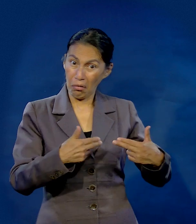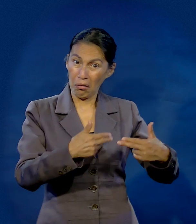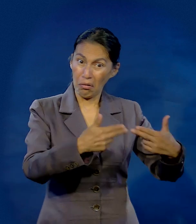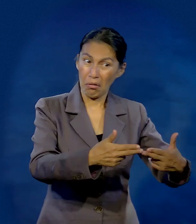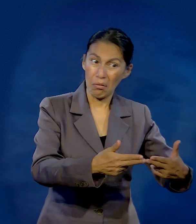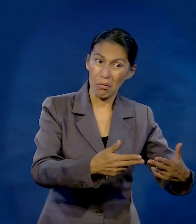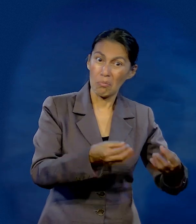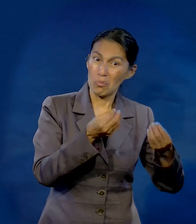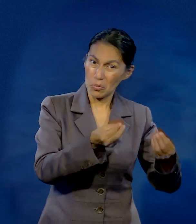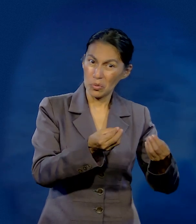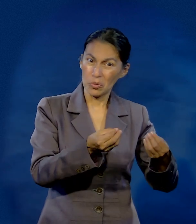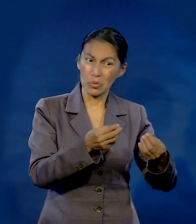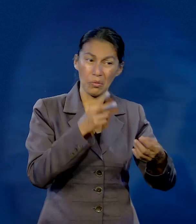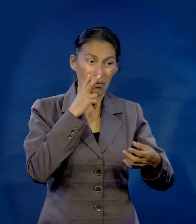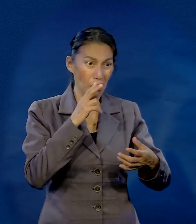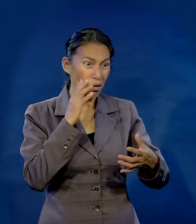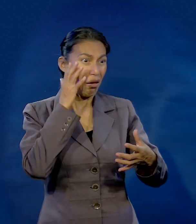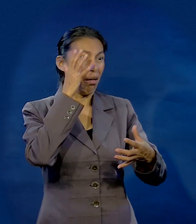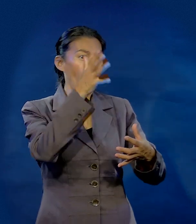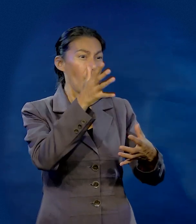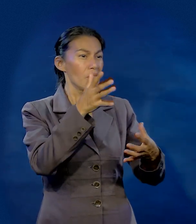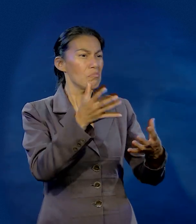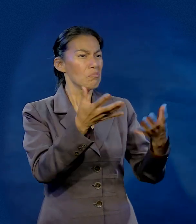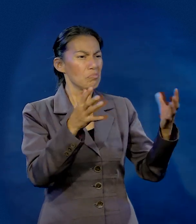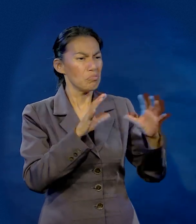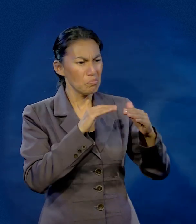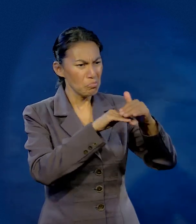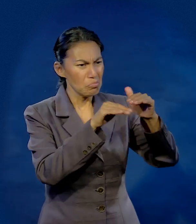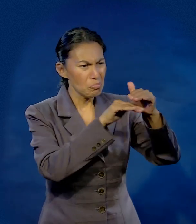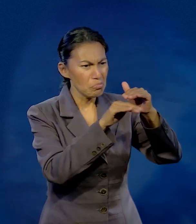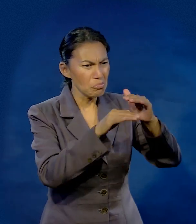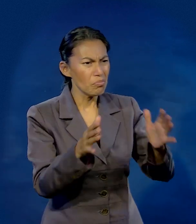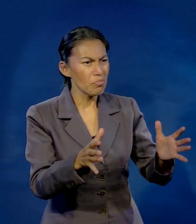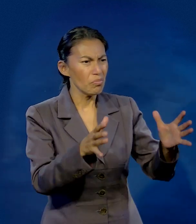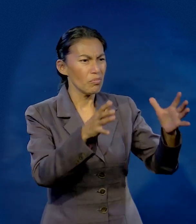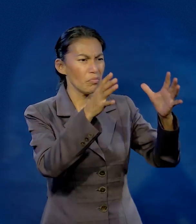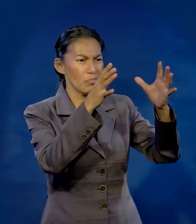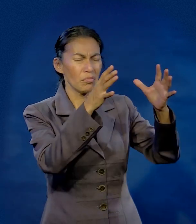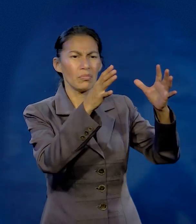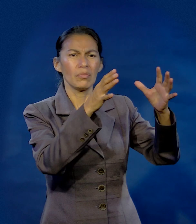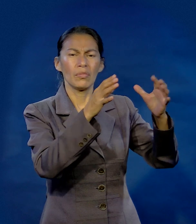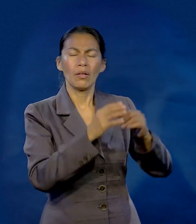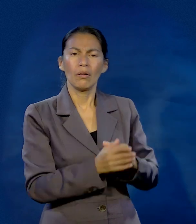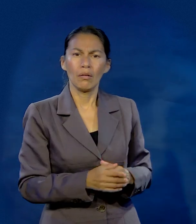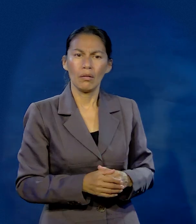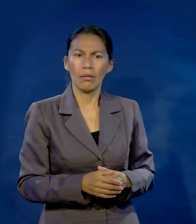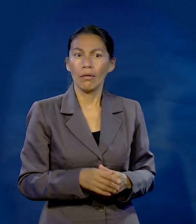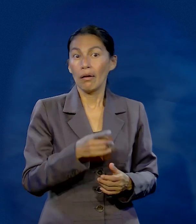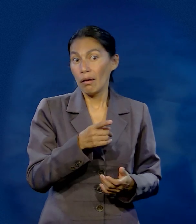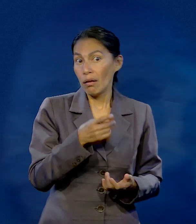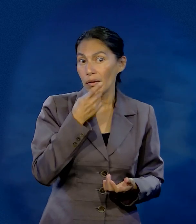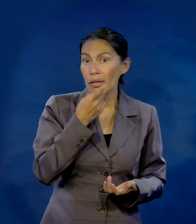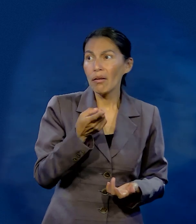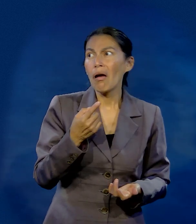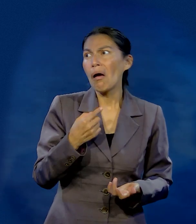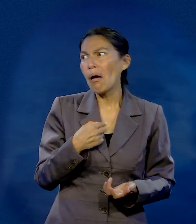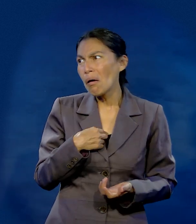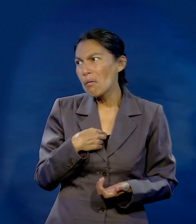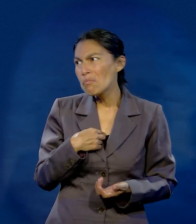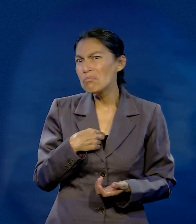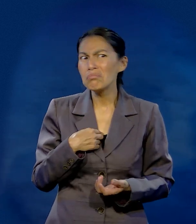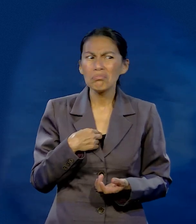Usted dirá pero no hizo nada no hay lavado de dinero no hay nada malo pero ahí te va Lo que estuvo mal en los ojos de Dios como Dios lo ve